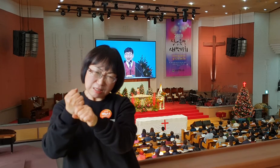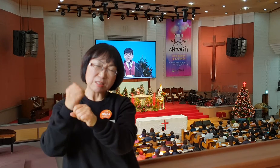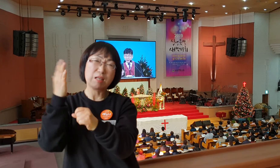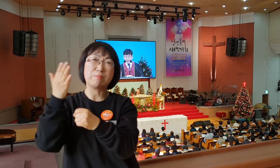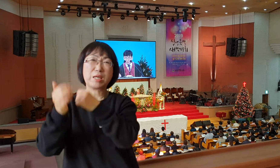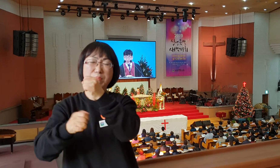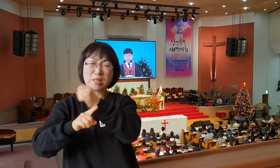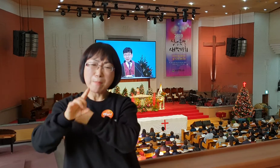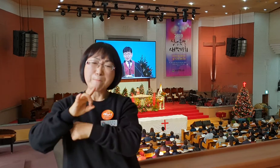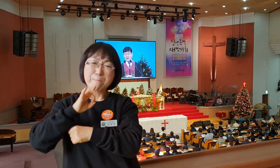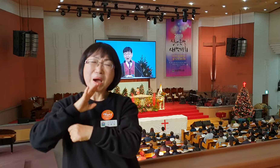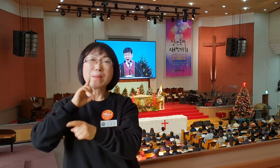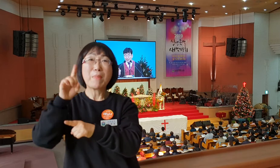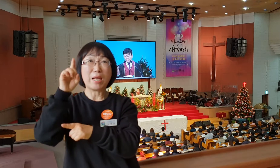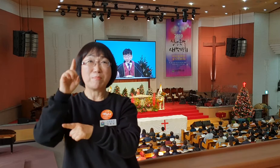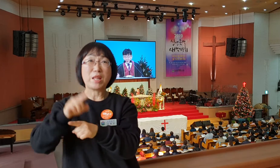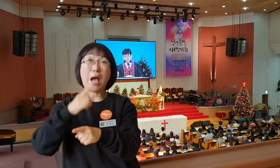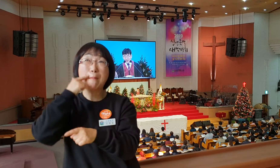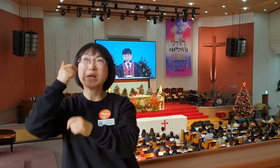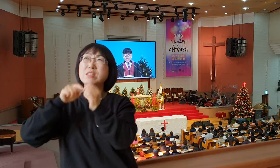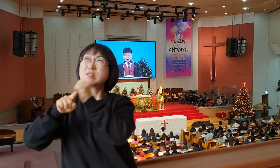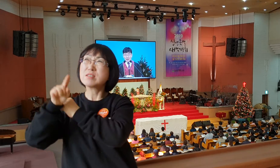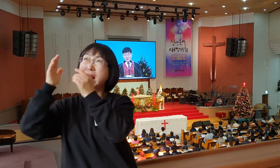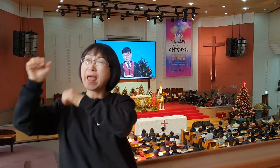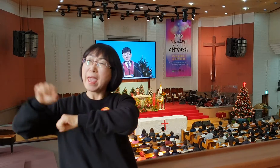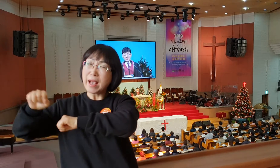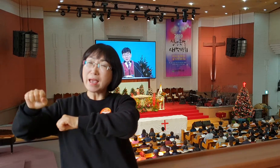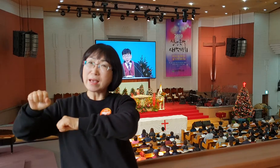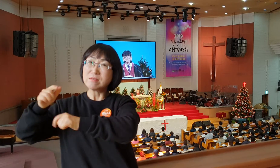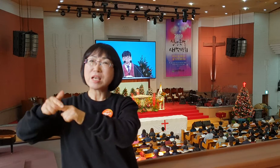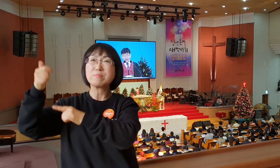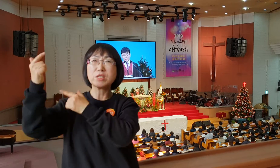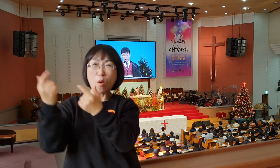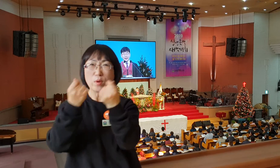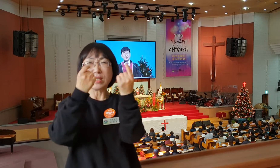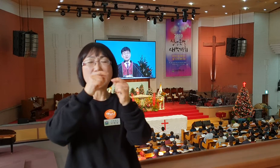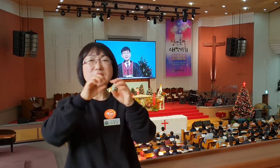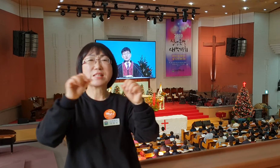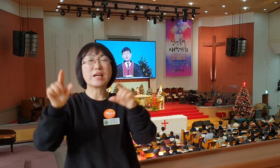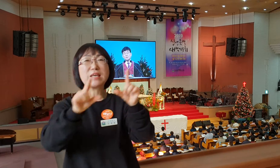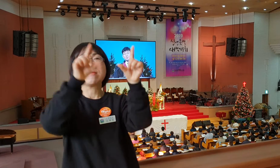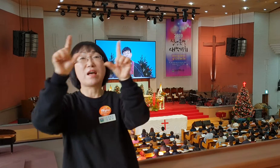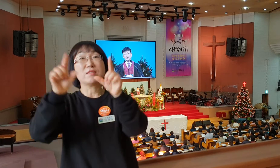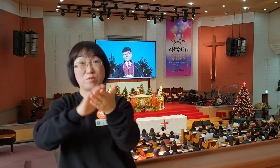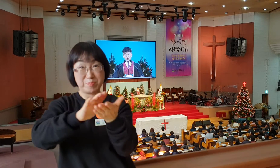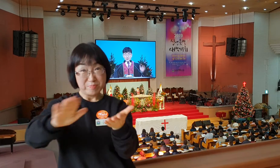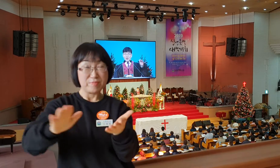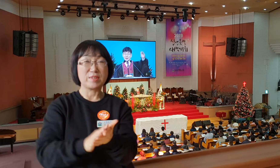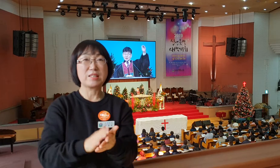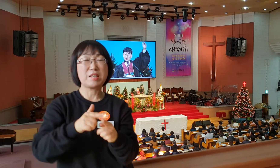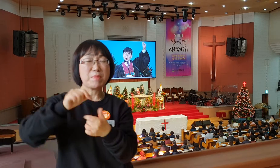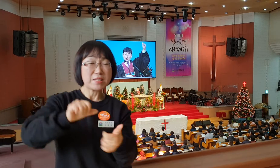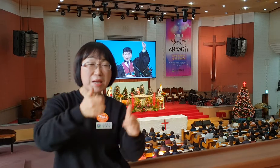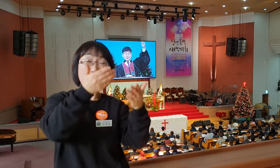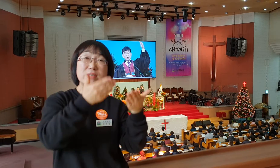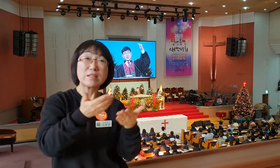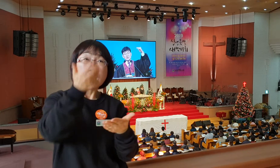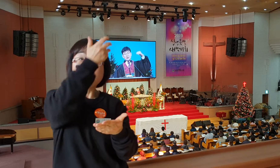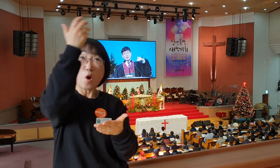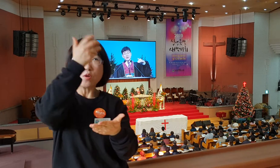없습니다 하나님의 뜻만을 말합니다 아버지의 뜻만을 행합니다 예수님은 그렇게 이 땅에서 사셨어요 예수님 세일을 받으실 때